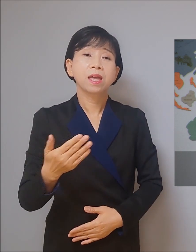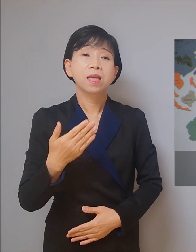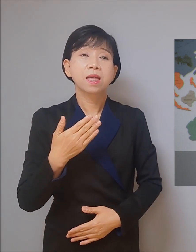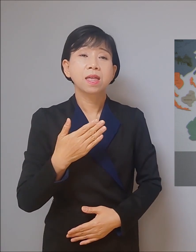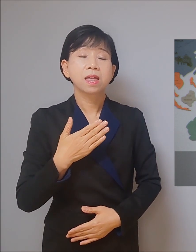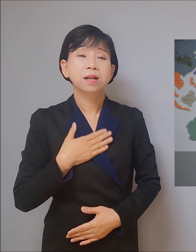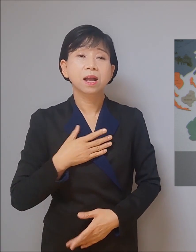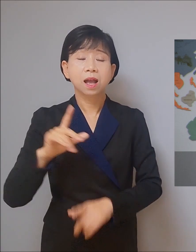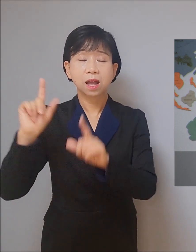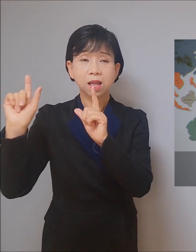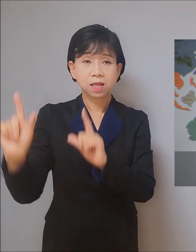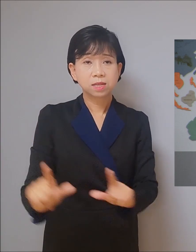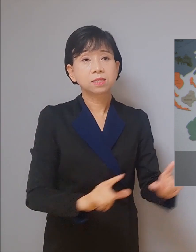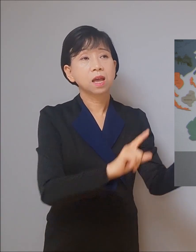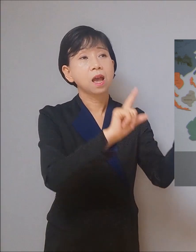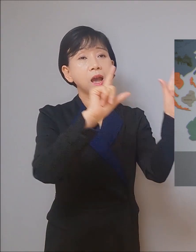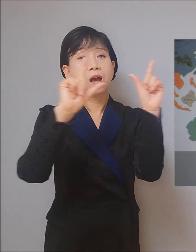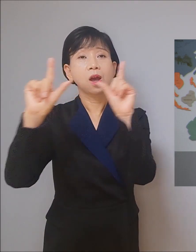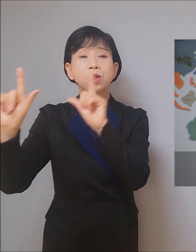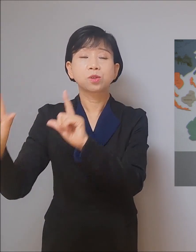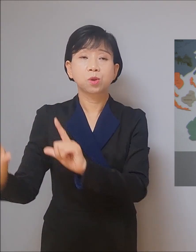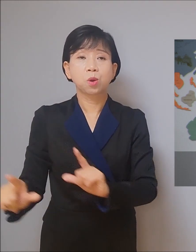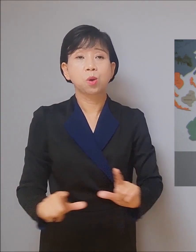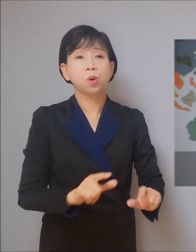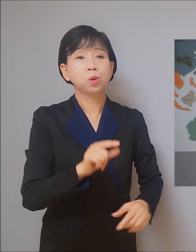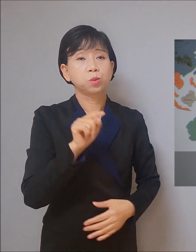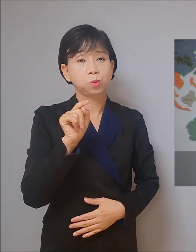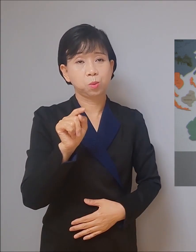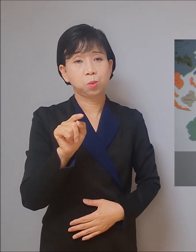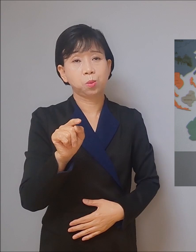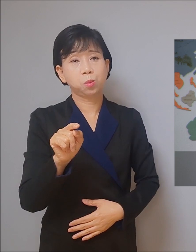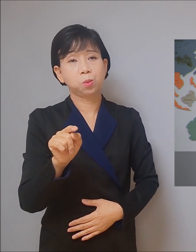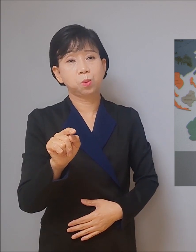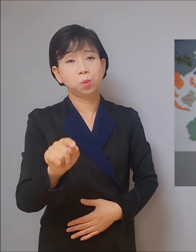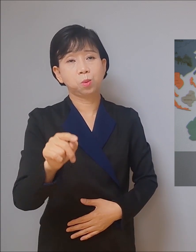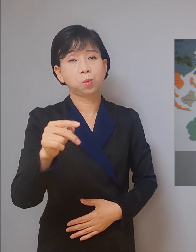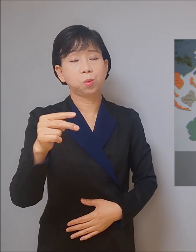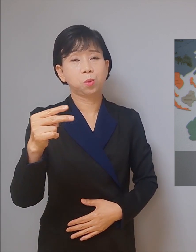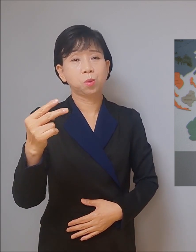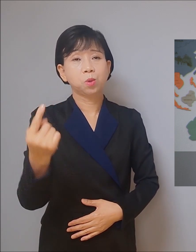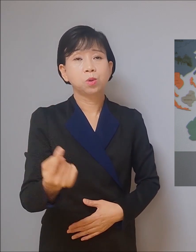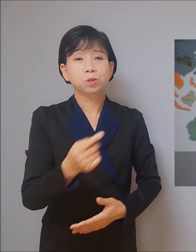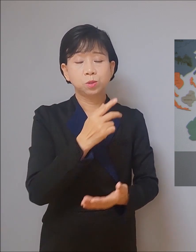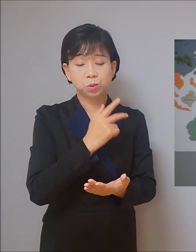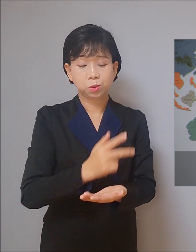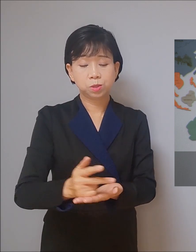이제껏 내가 산 것도